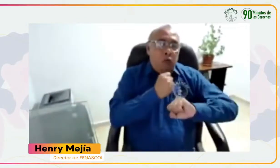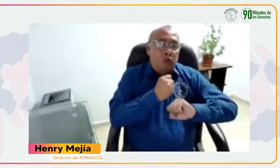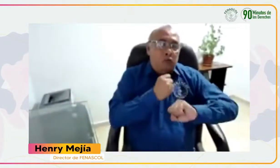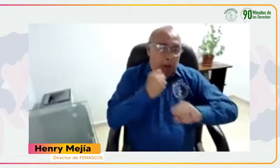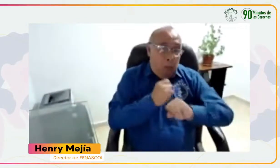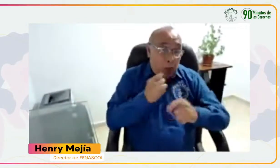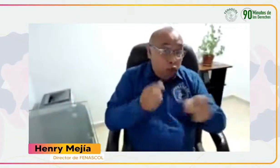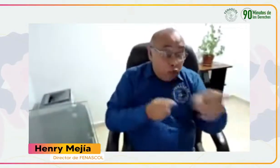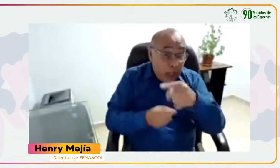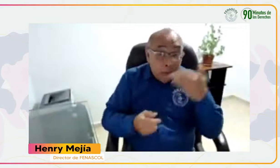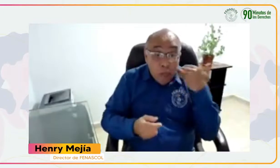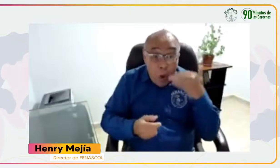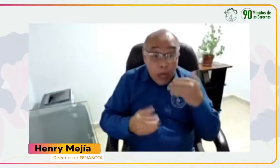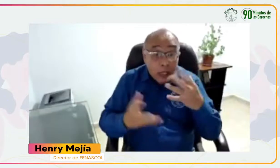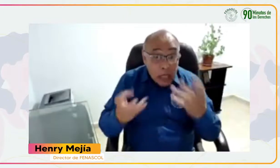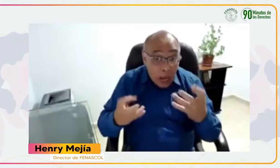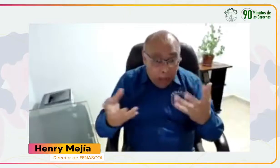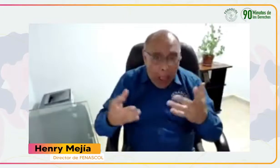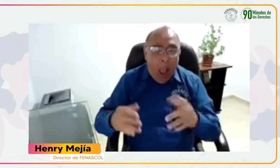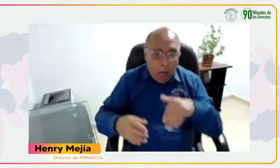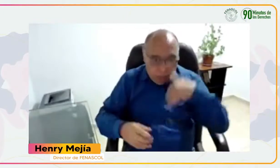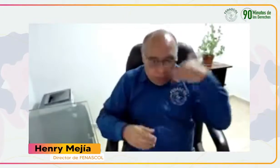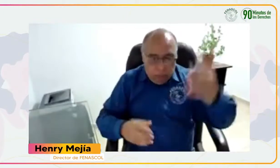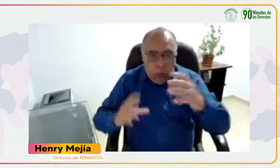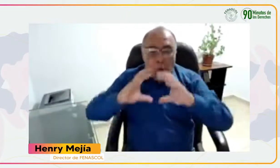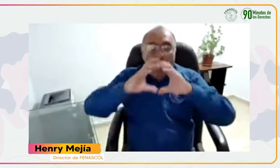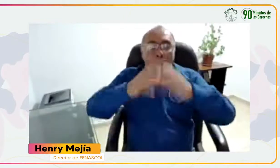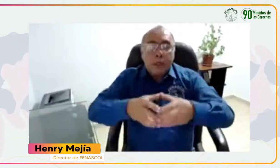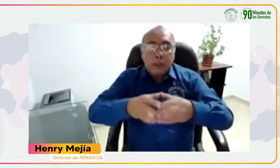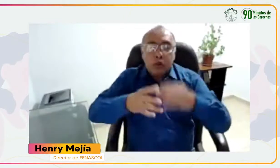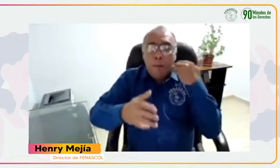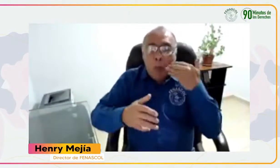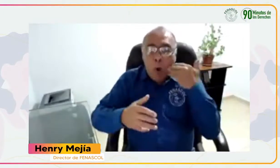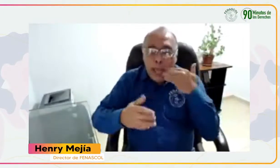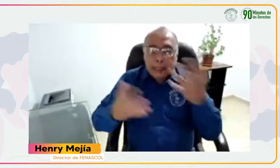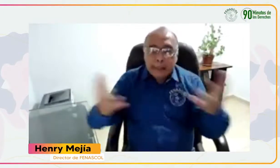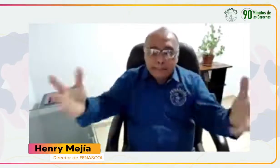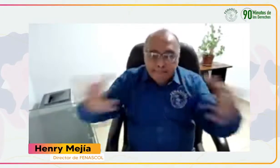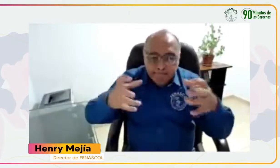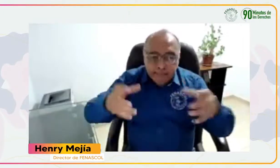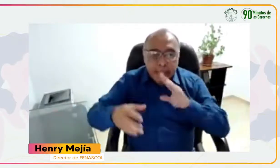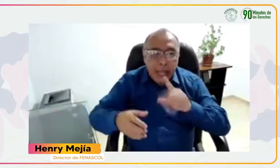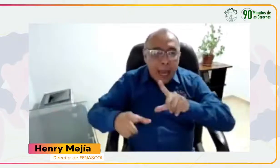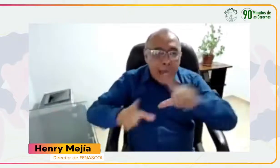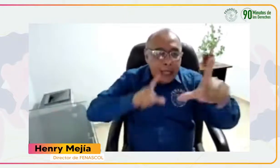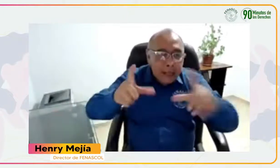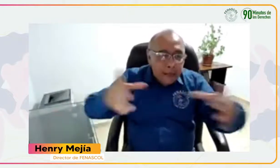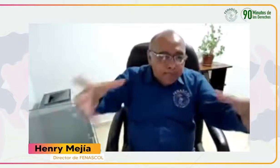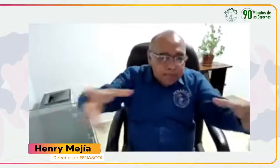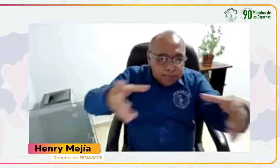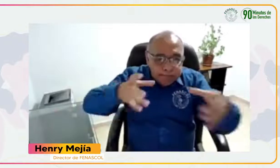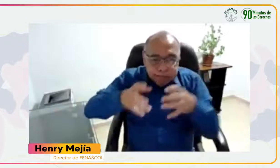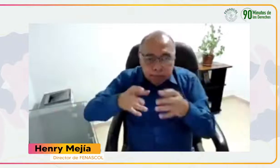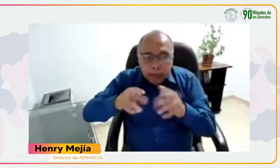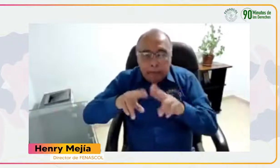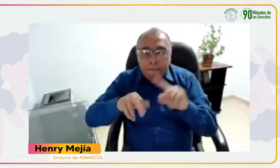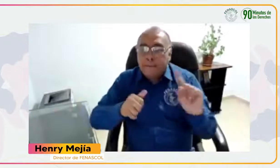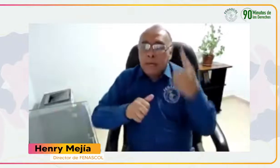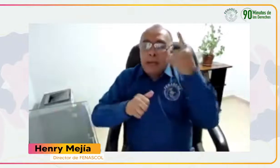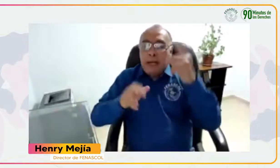no estamos discriminándolas a ustedes como mujeres. Ustedes quieren trabajar en este espacio, las invitamos a que participen en la Comisión